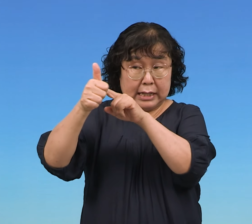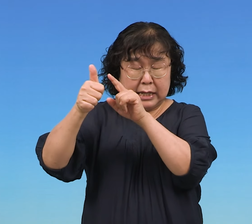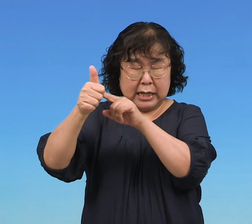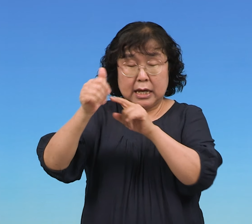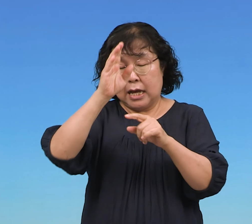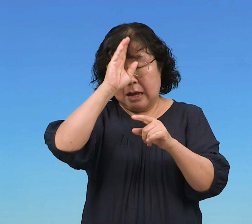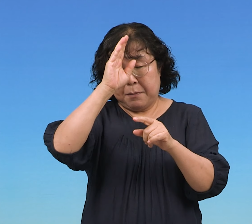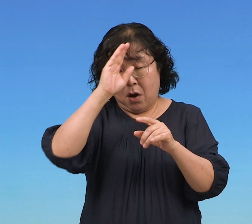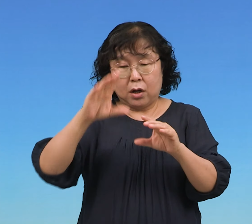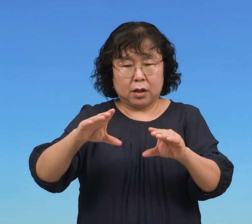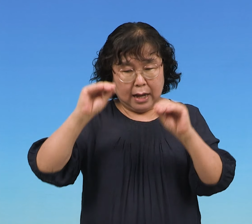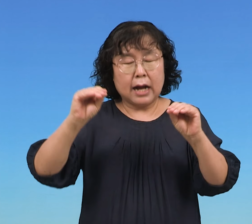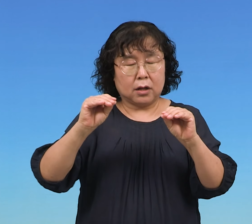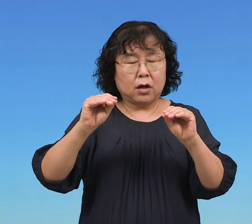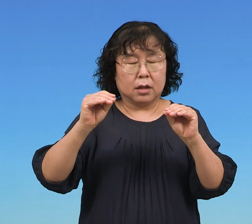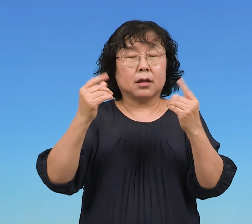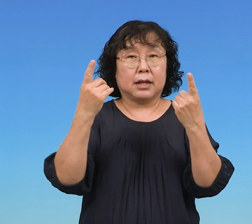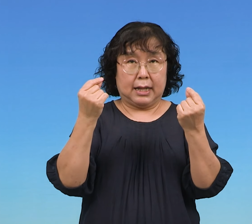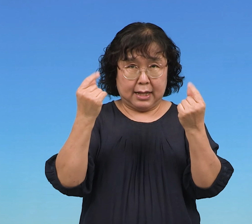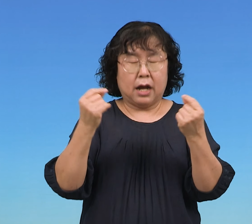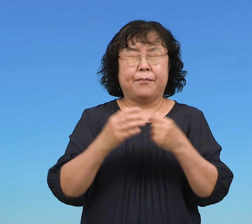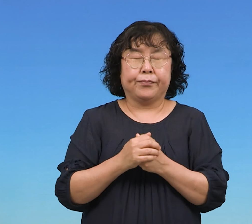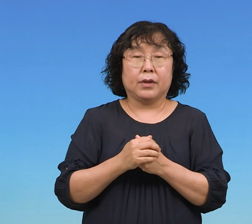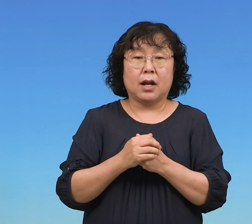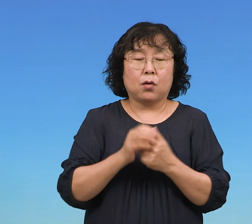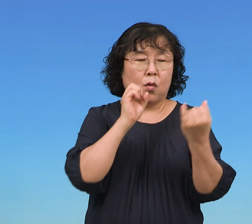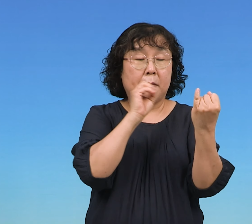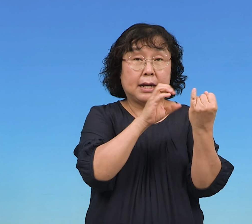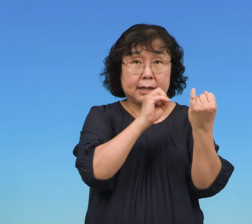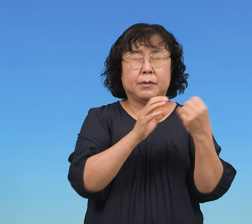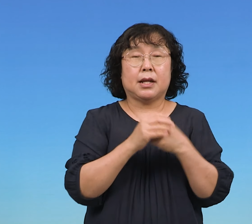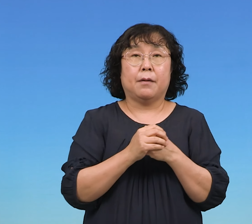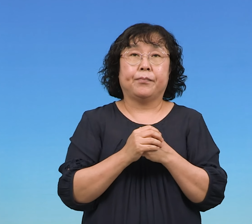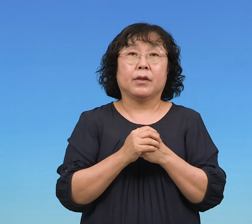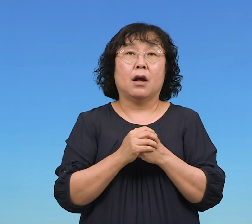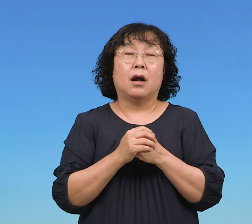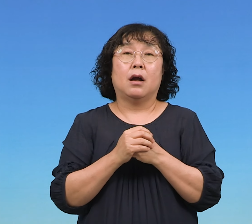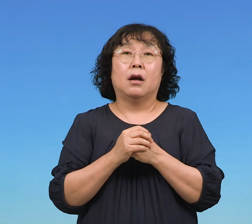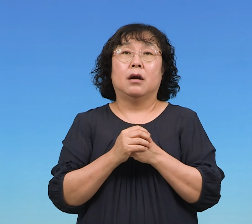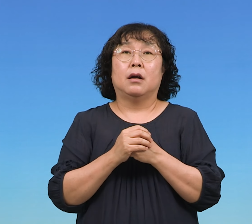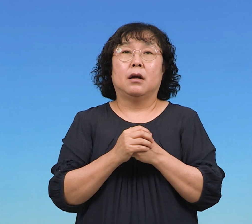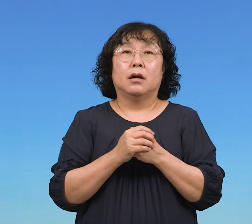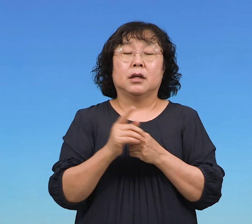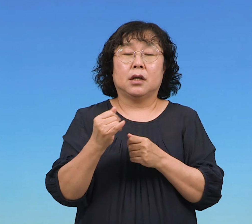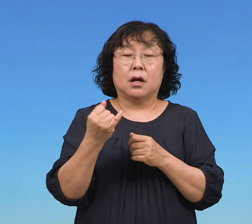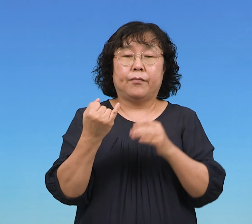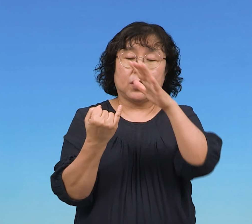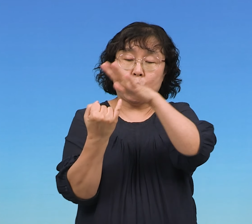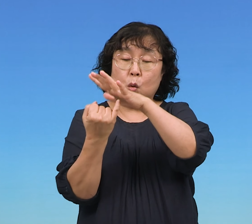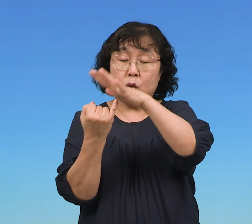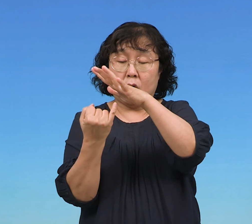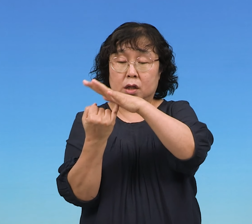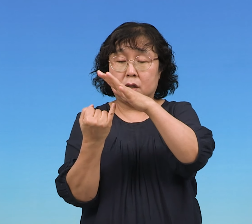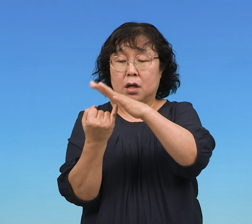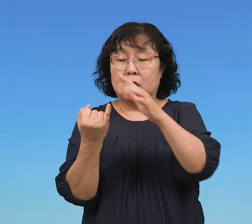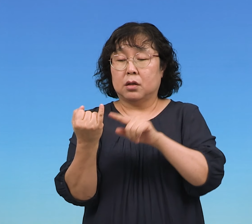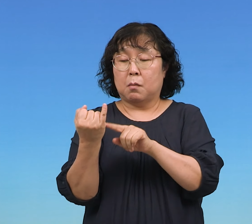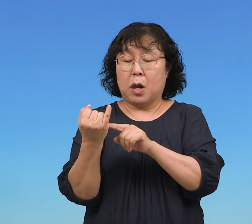여기 나와 있는 어린 소녀는요, 그야말로 존재감이라고는 없는 인생이에요. 오죽했으면 이름도 안 쓰잖아요.